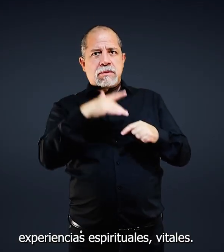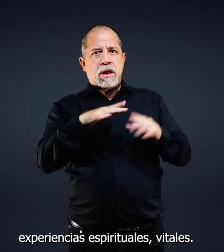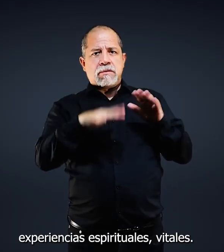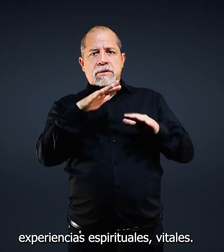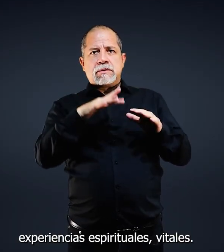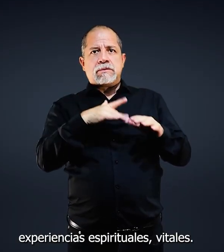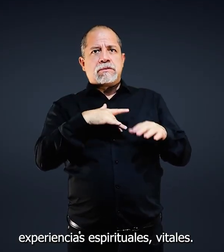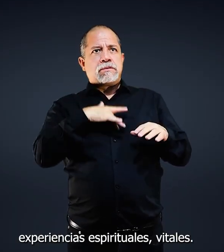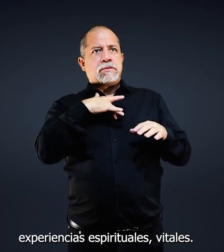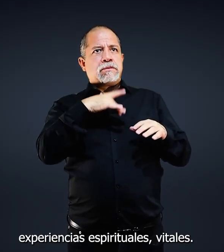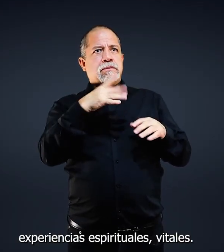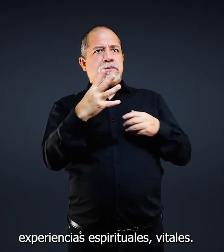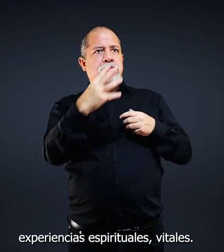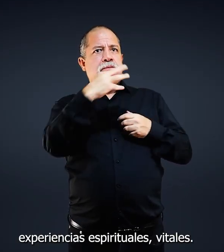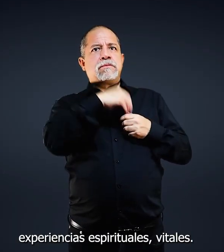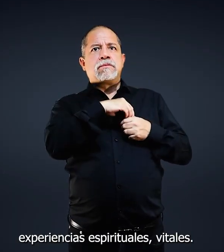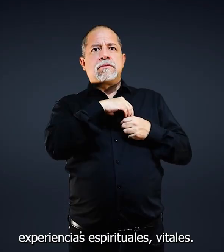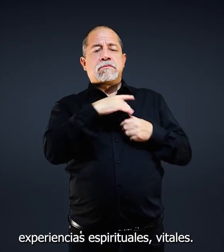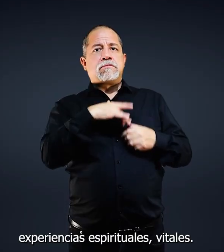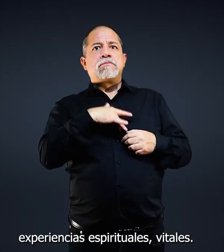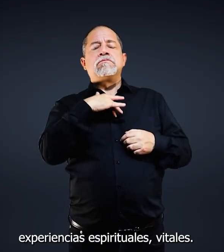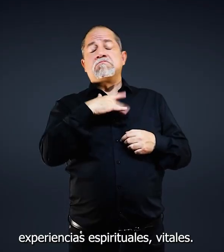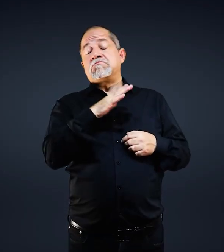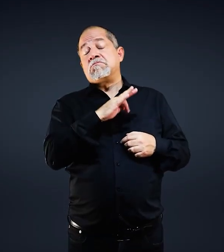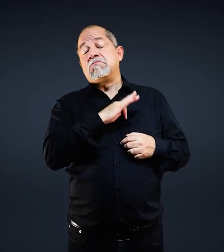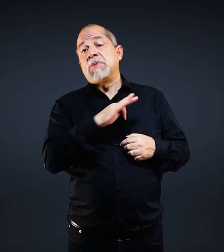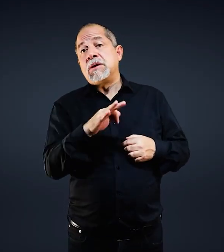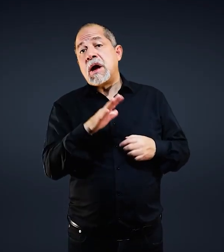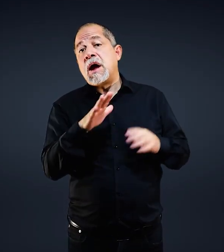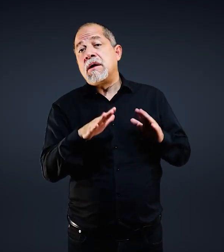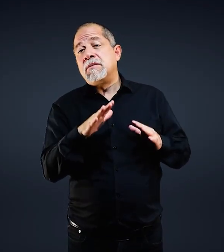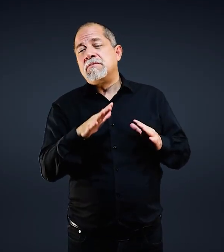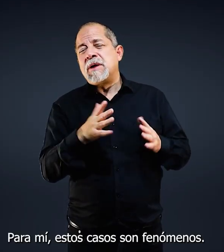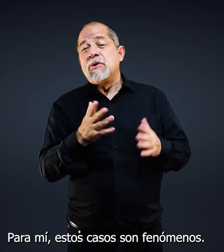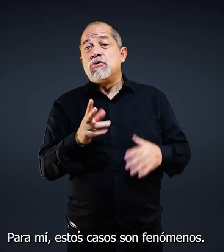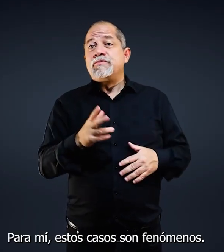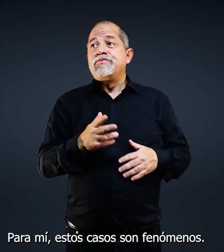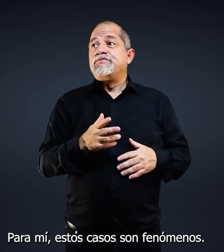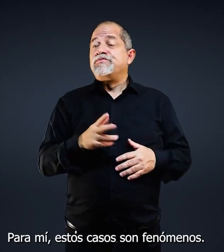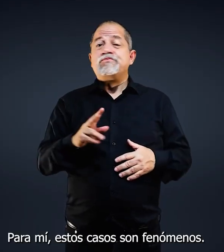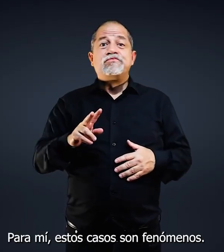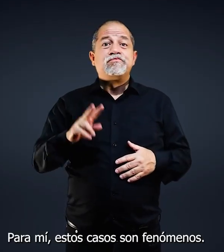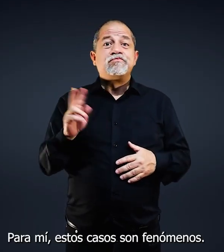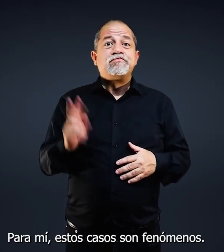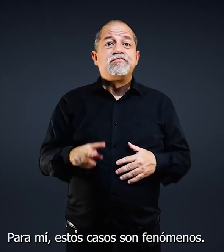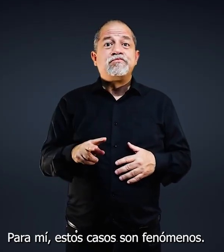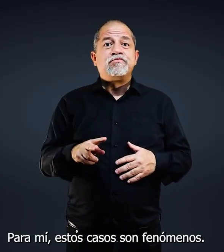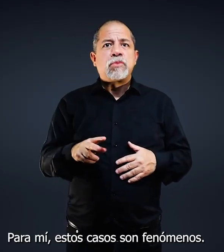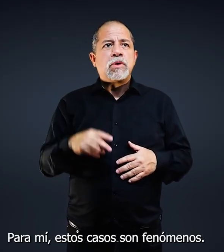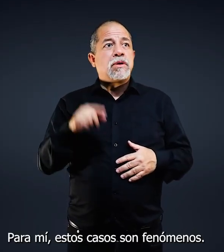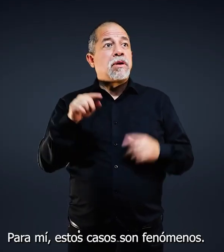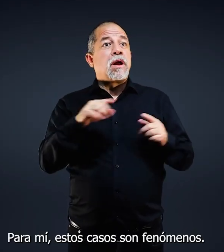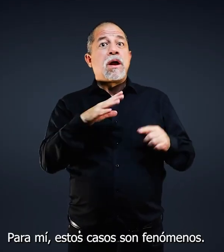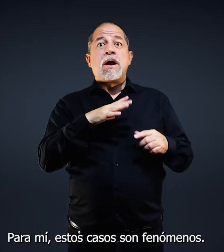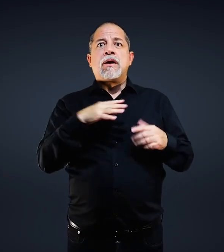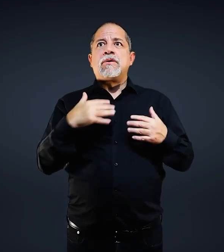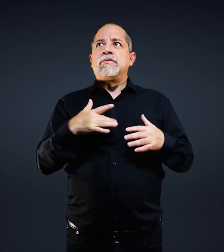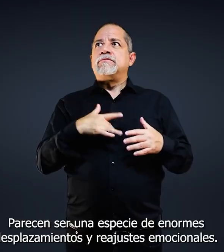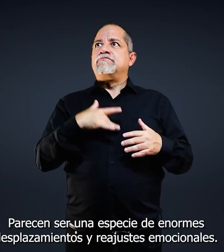experiencias espirituales vitales. Para mí, estos casos son fenómenos. parecen ser